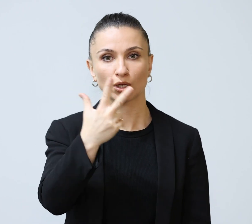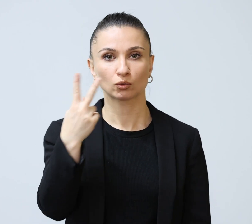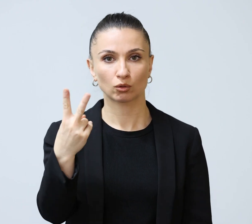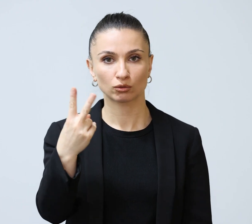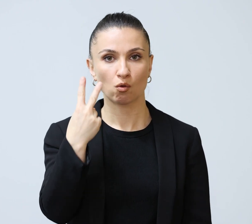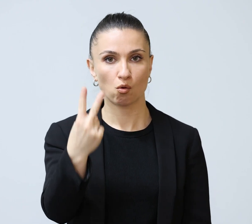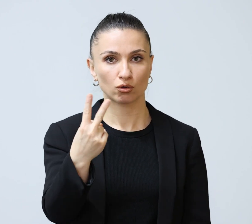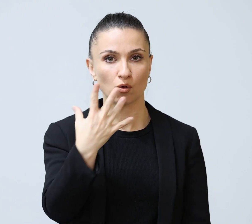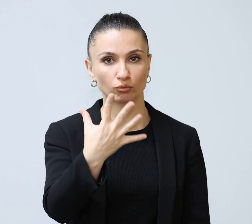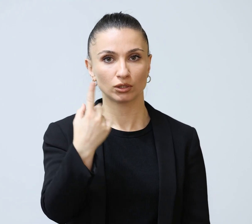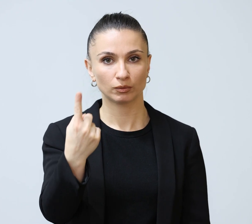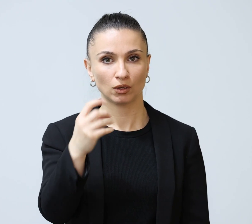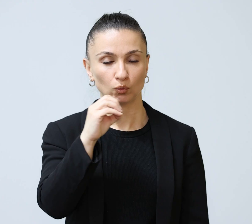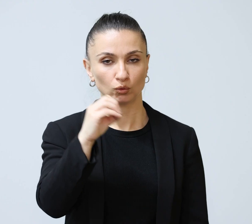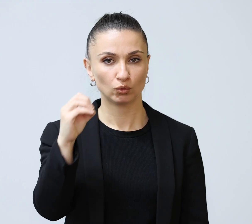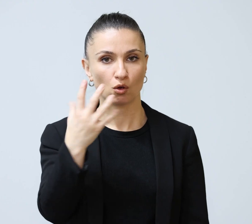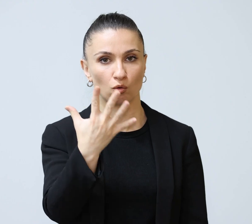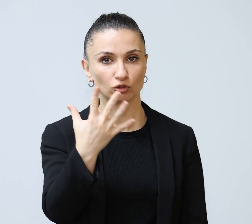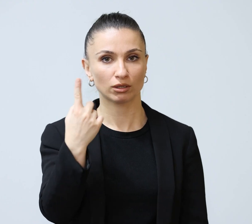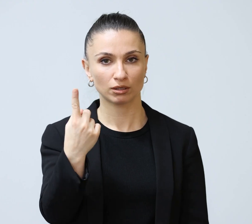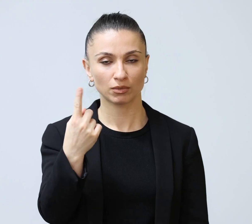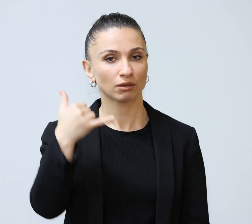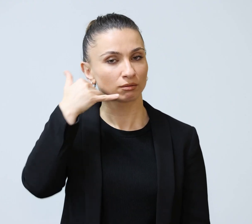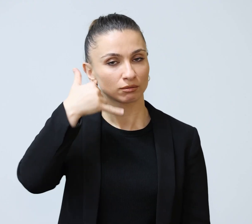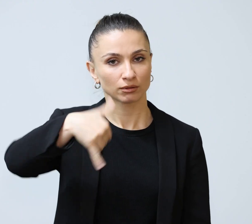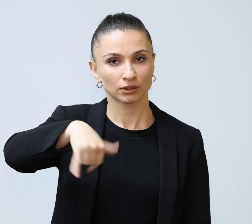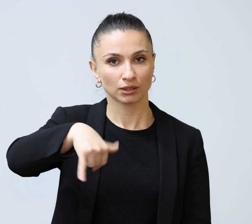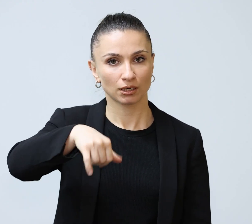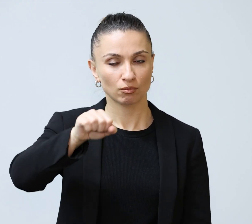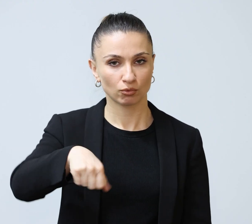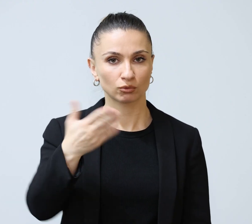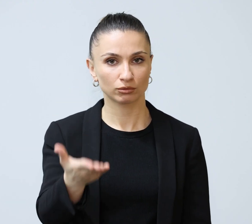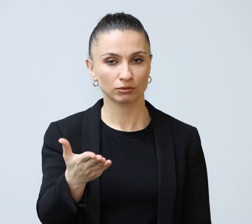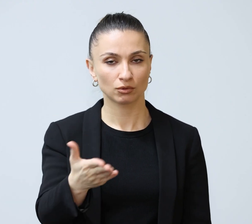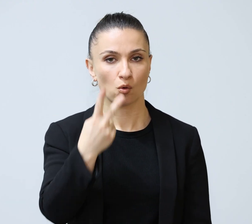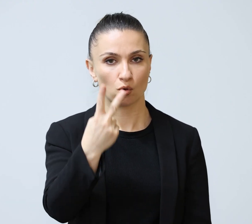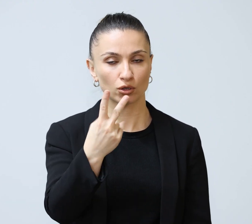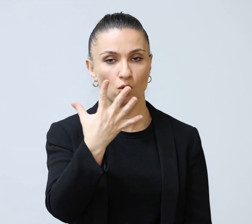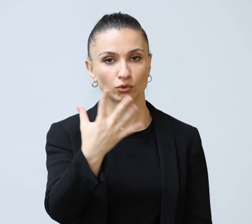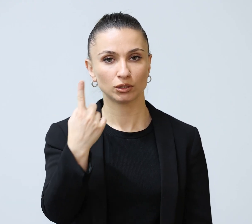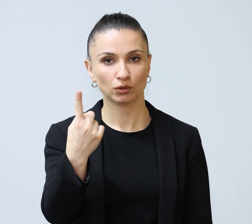251 0051 Հեռախոս 032 251